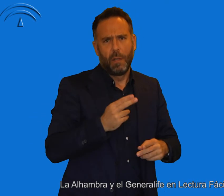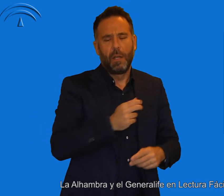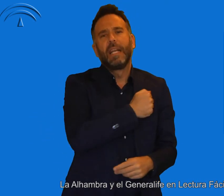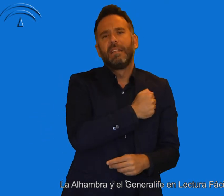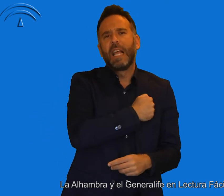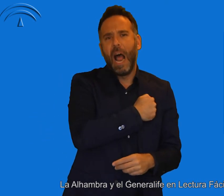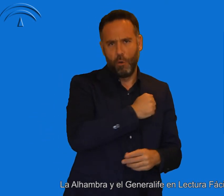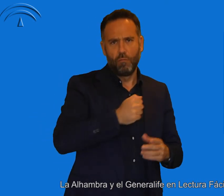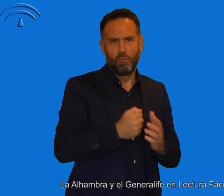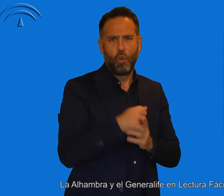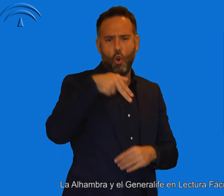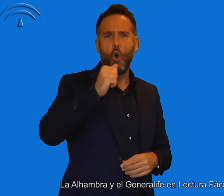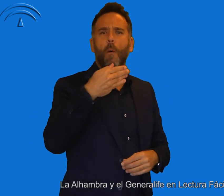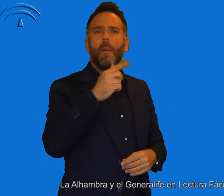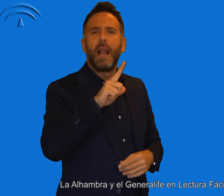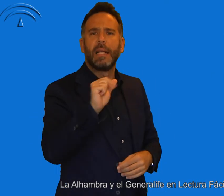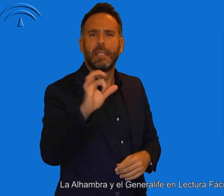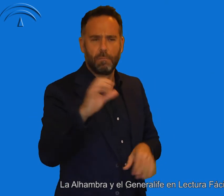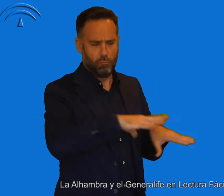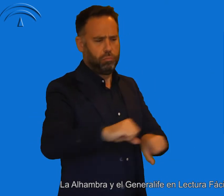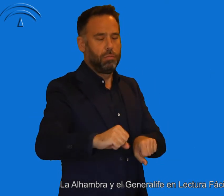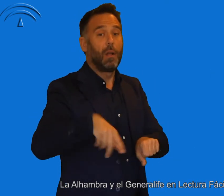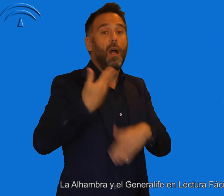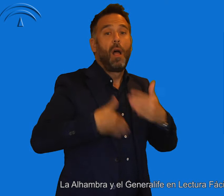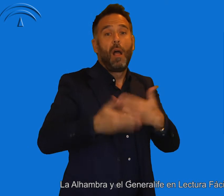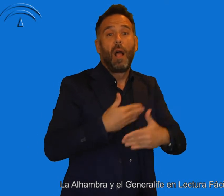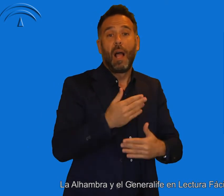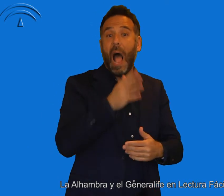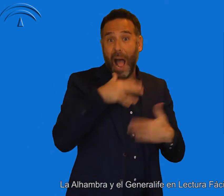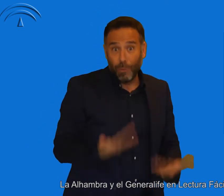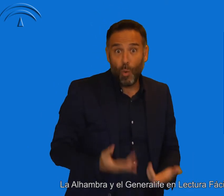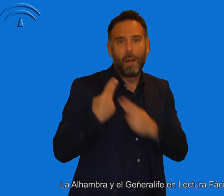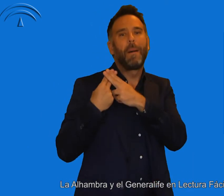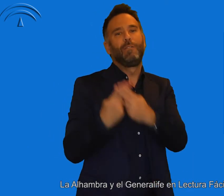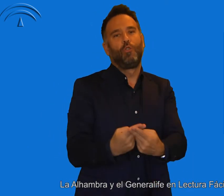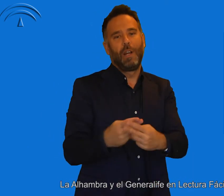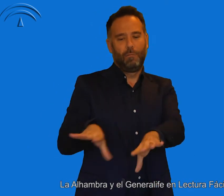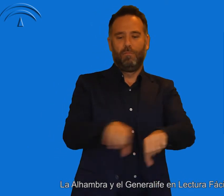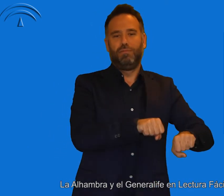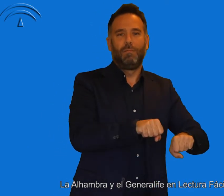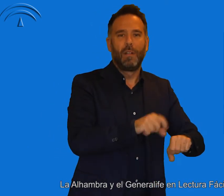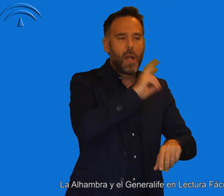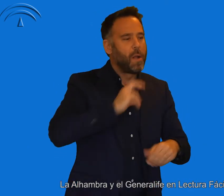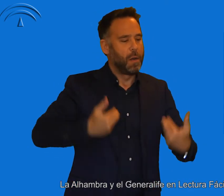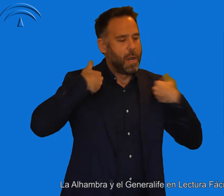nobles cristianos. En la actualidad, el patronato de la Alhambra y Generalife es el responsable de